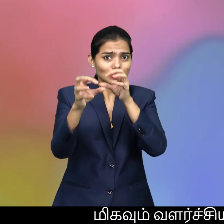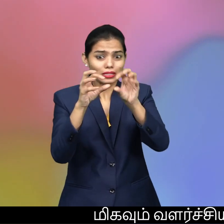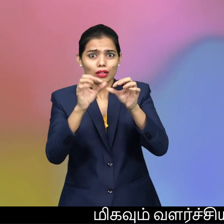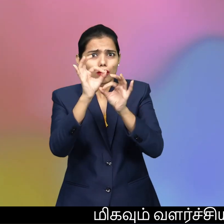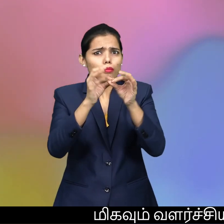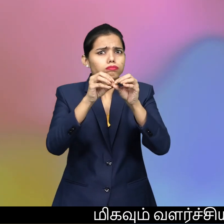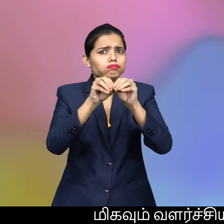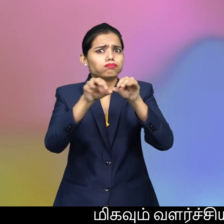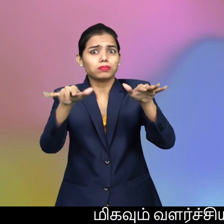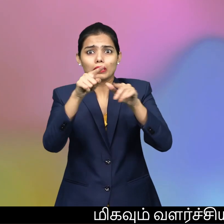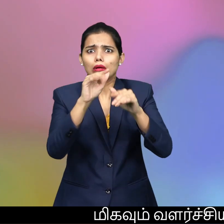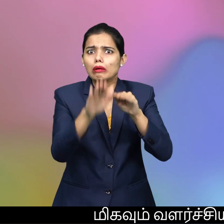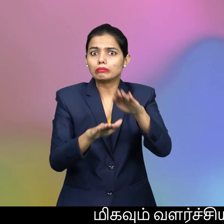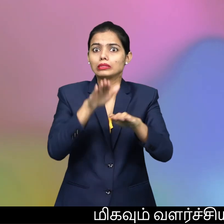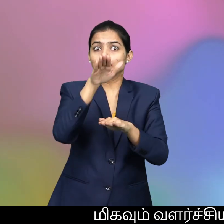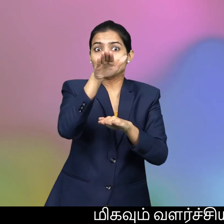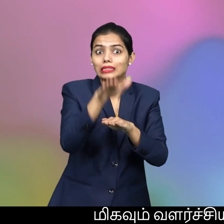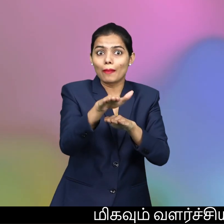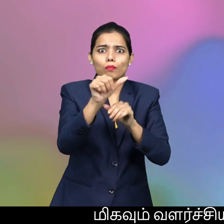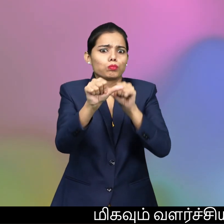மிகவும் வளர்ச்சியடைந்துள்ளது மற்றும்